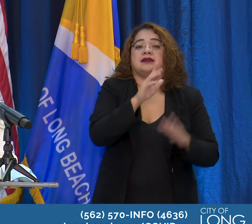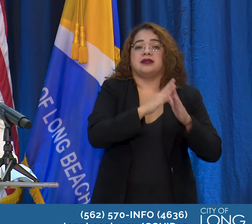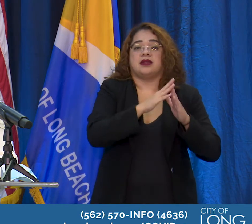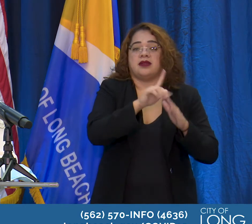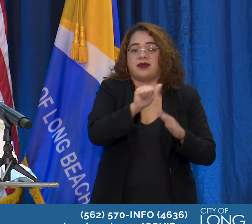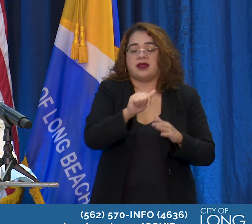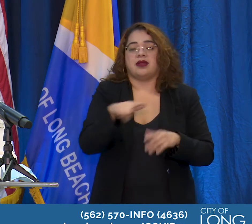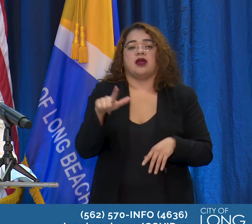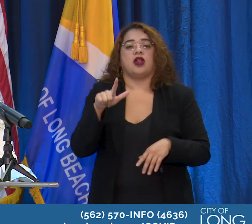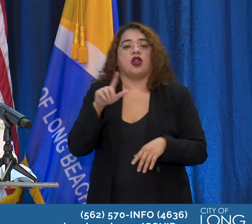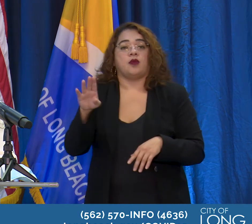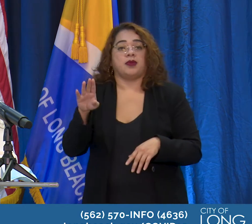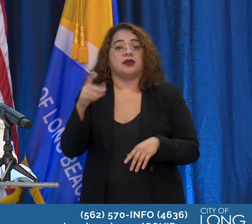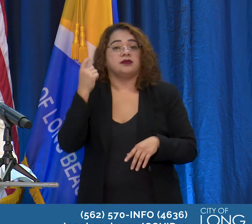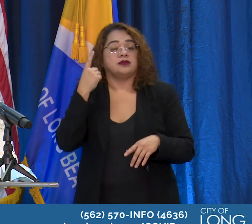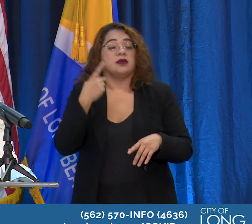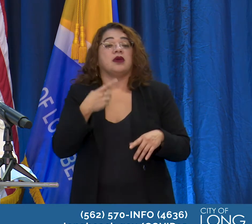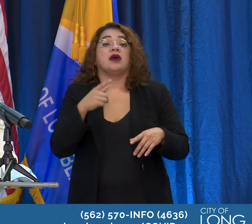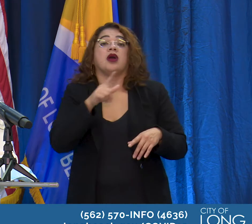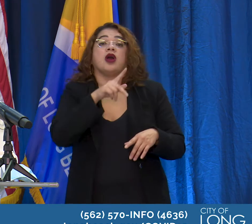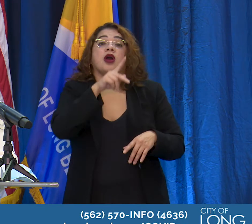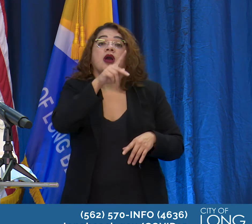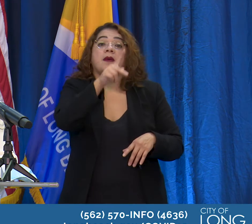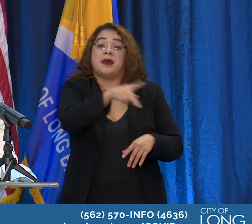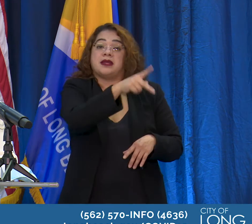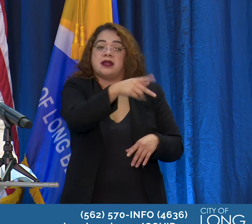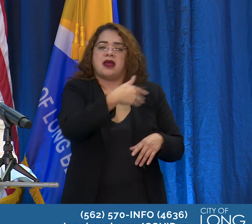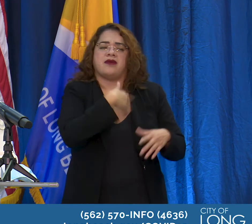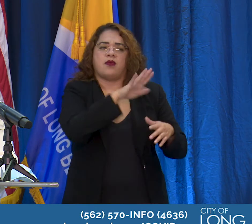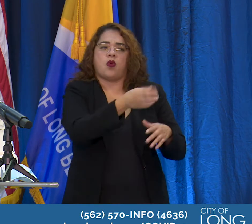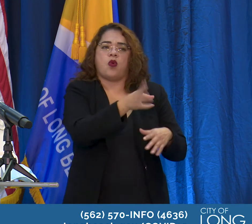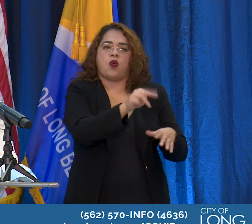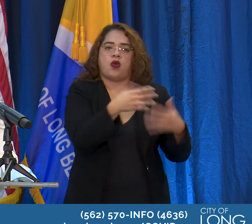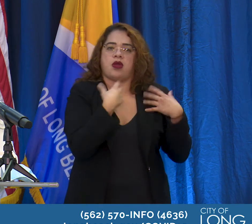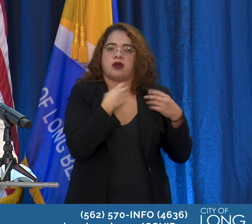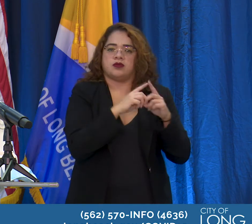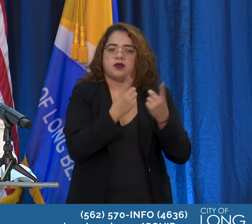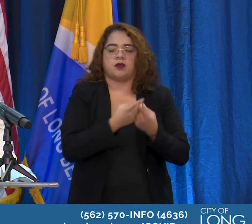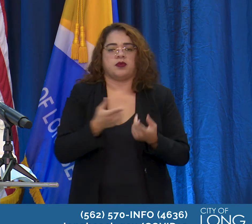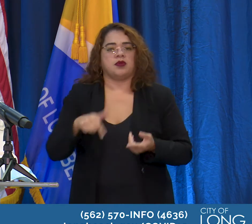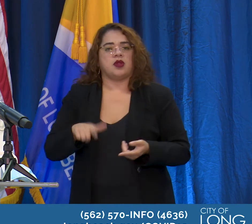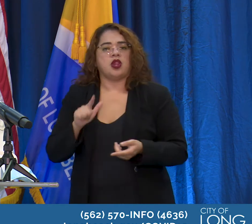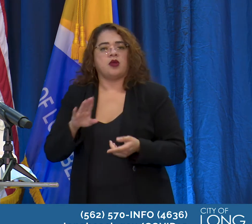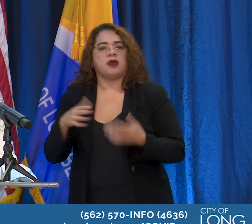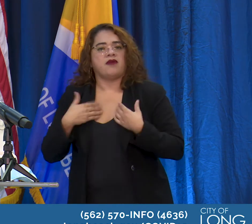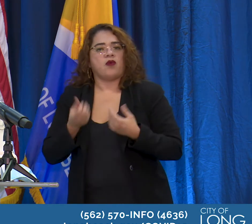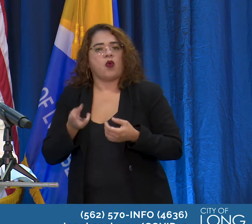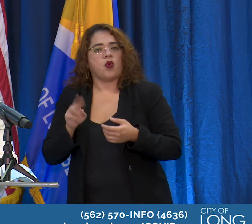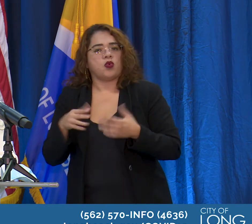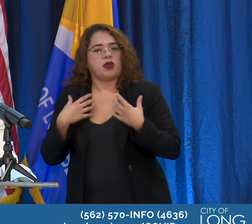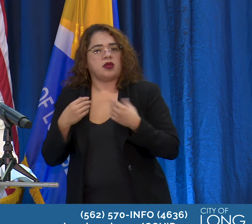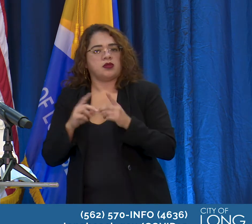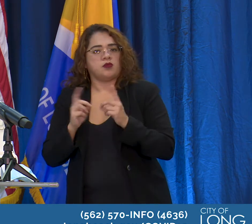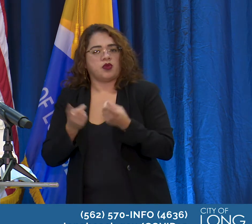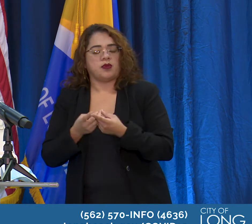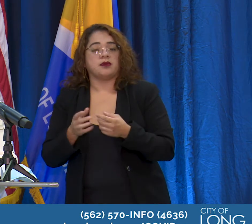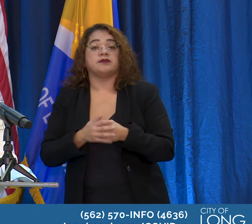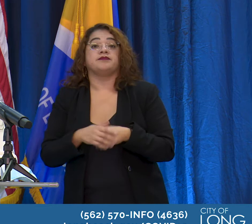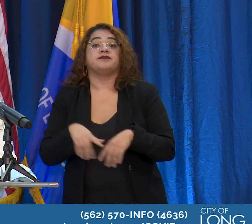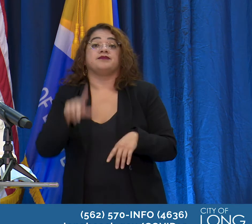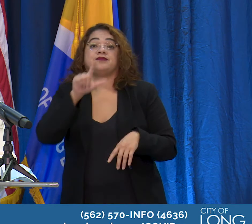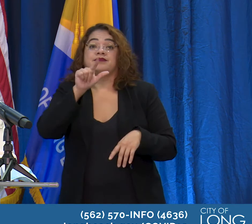Beach y también la ciudad de Pasadena tienen su propio departamento de salud. Entonces, todo el condado de Los